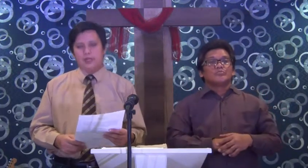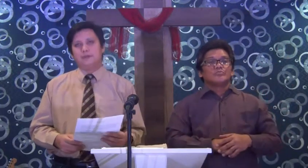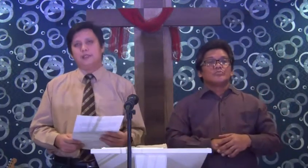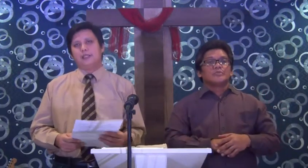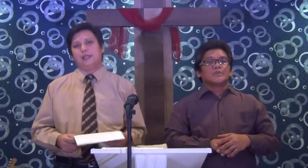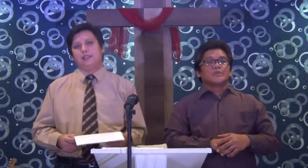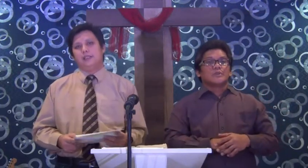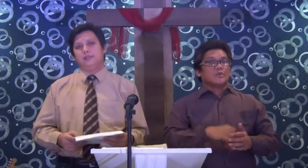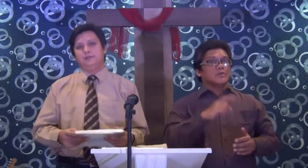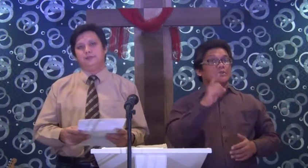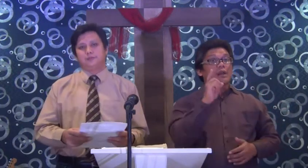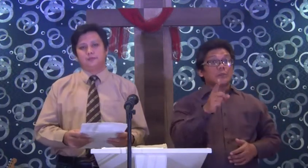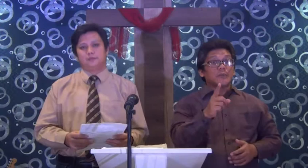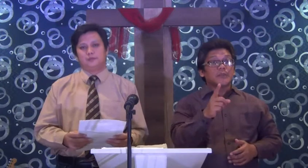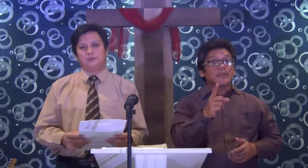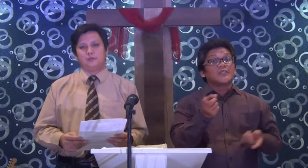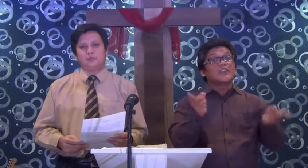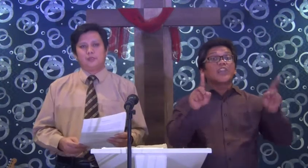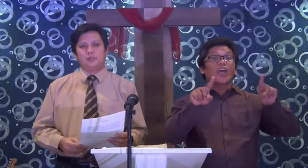Namun dalam kenyataannya,